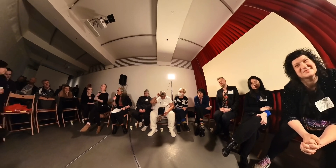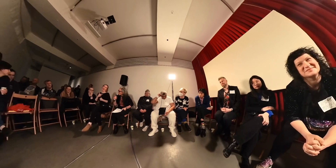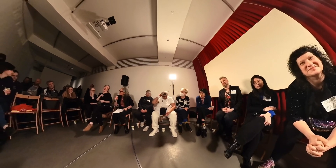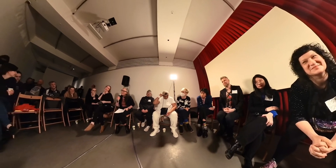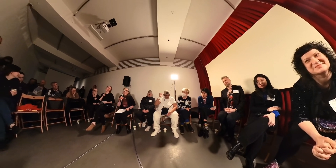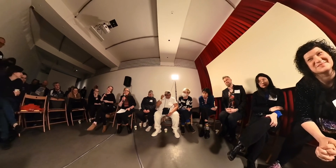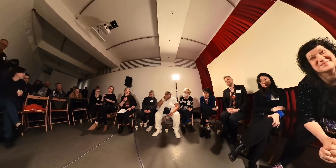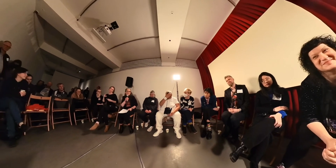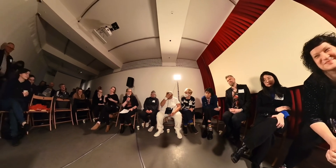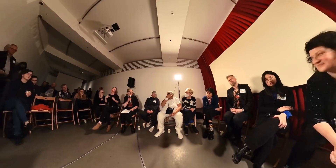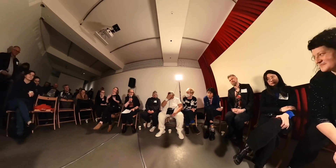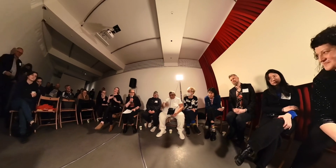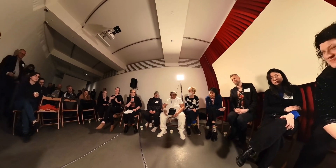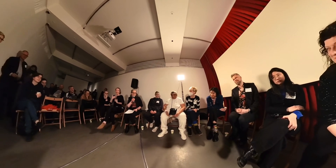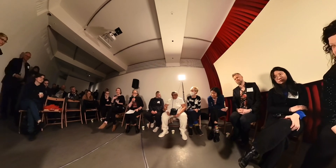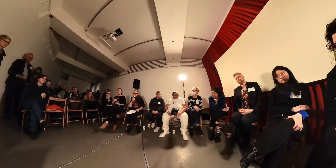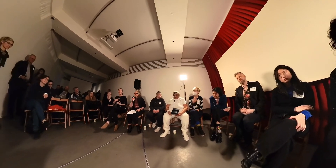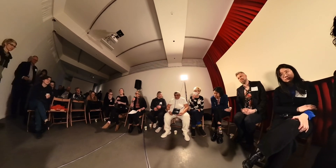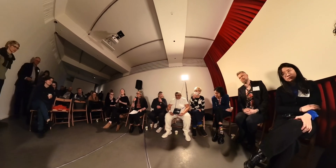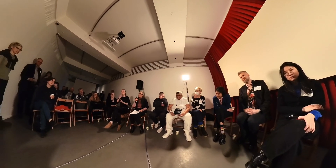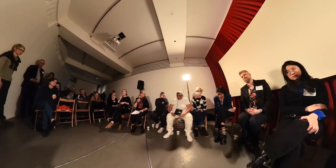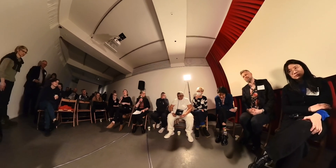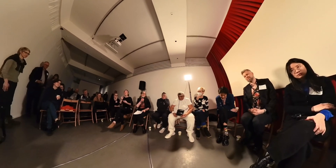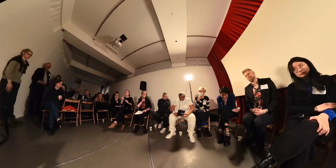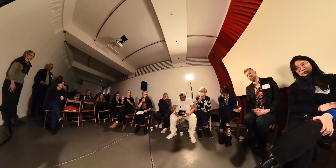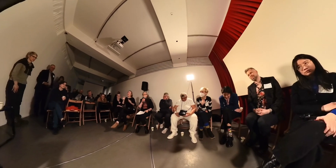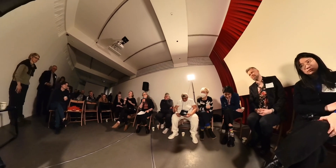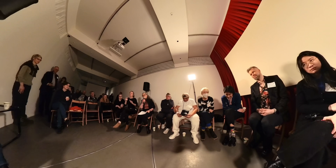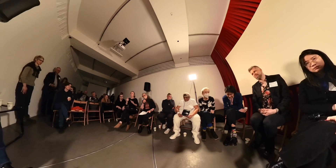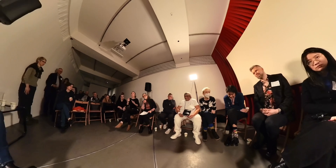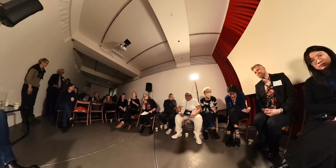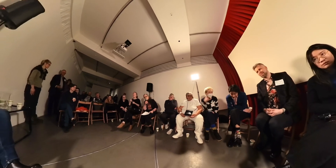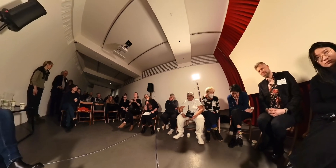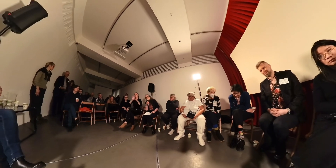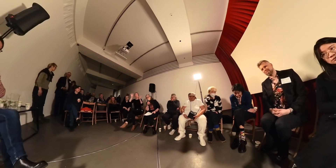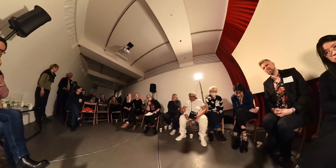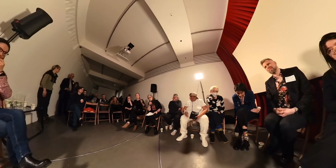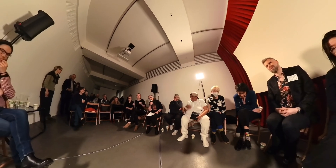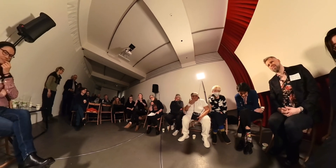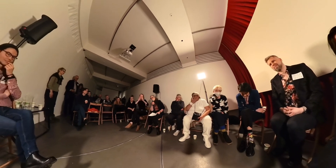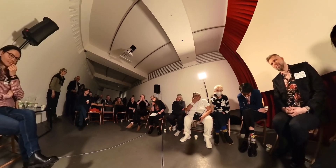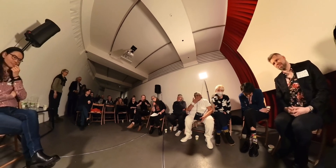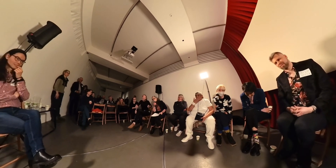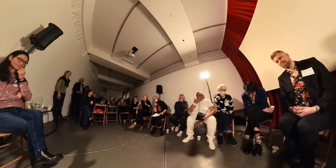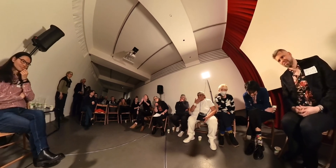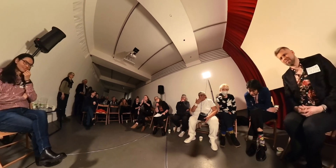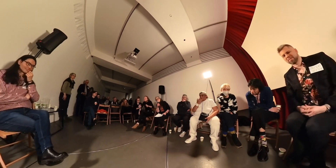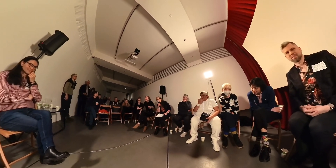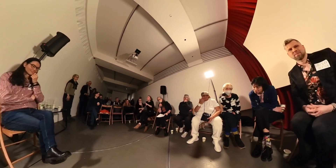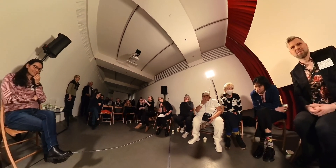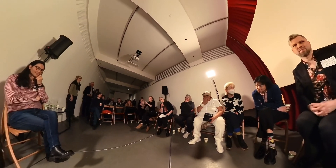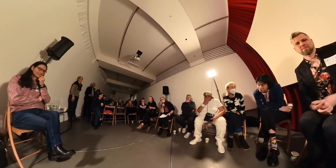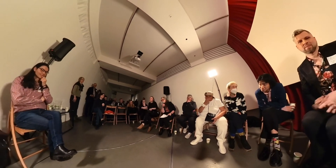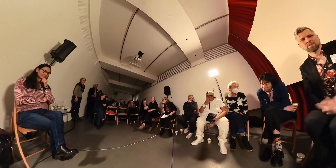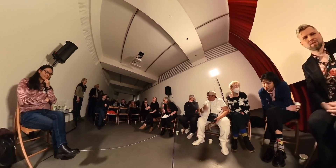moc užila a i když jsme se nemohli dotknout vlastně všech těch věcí, nebo všech jakoby